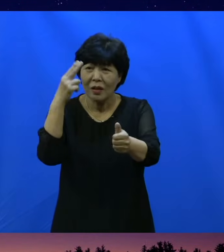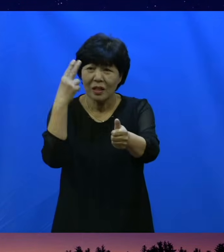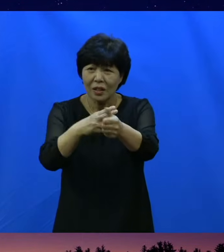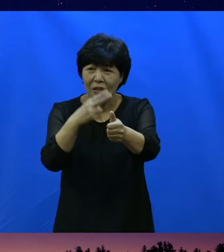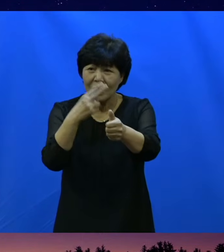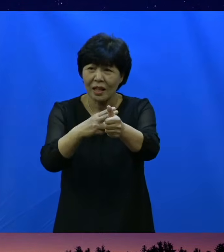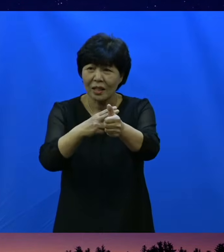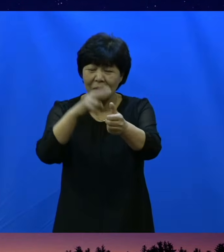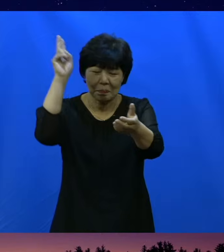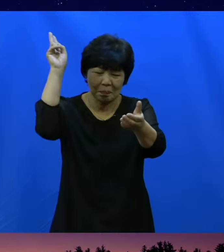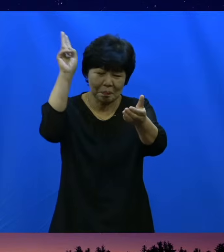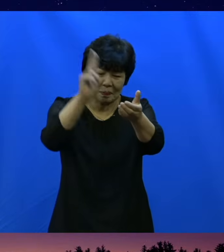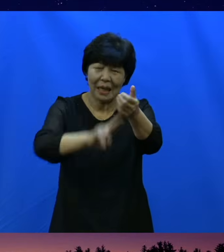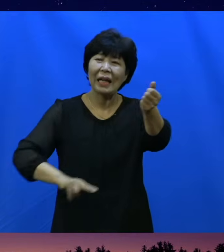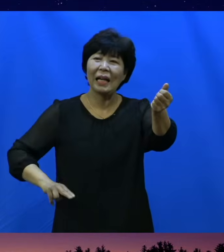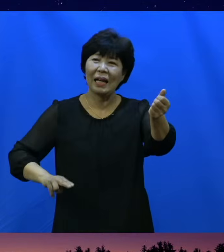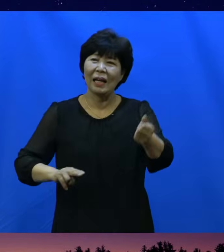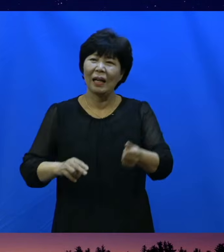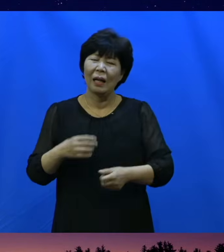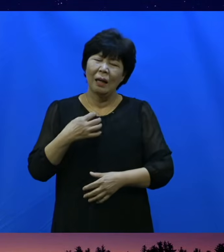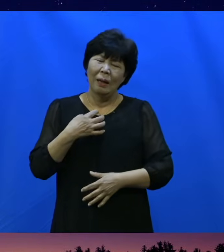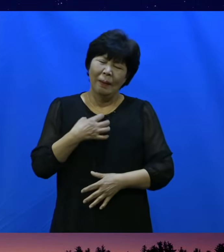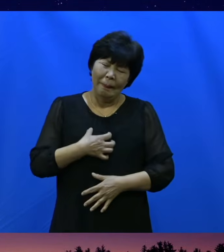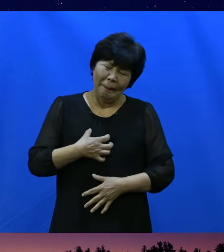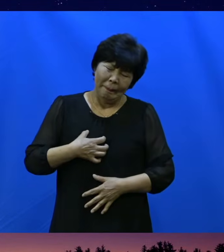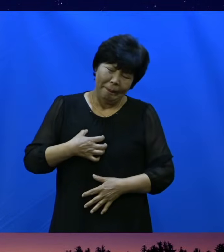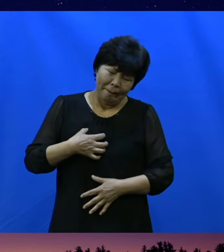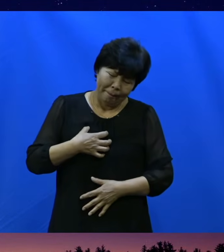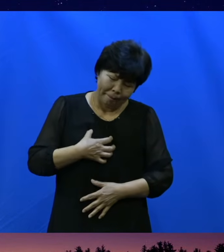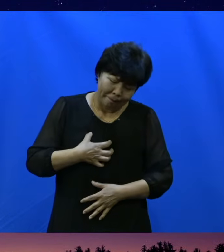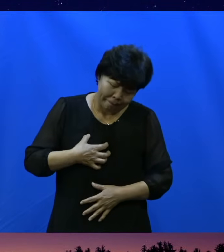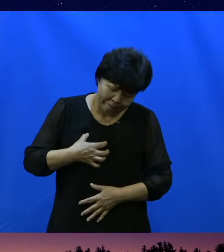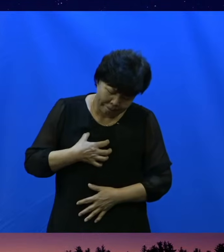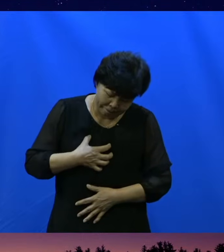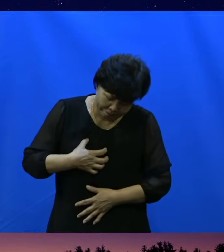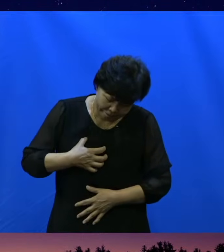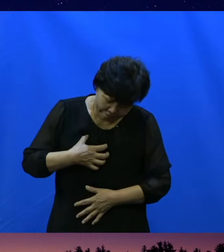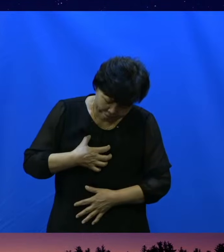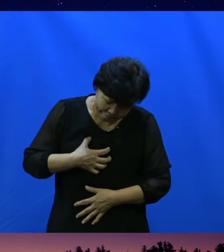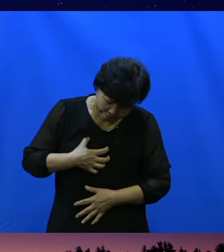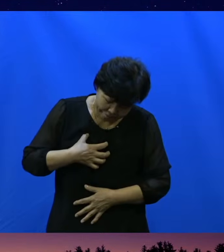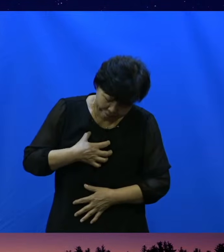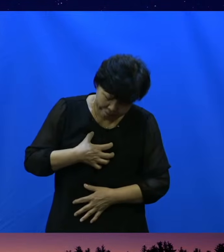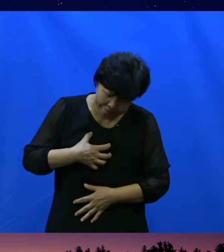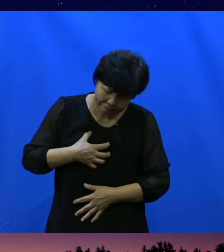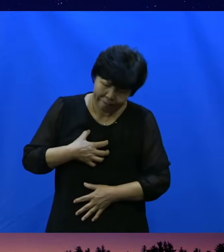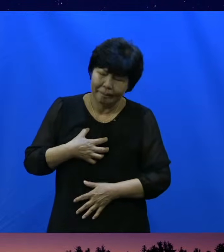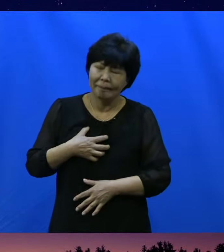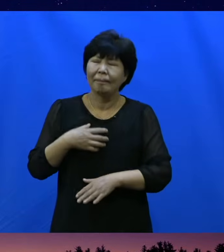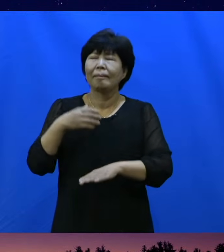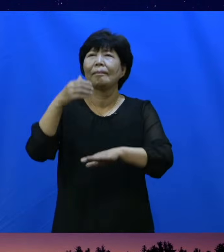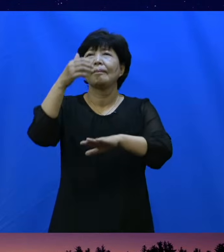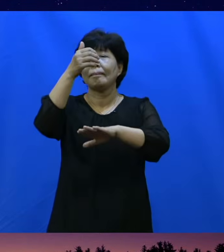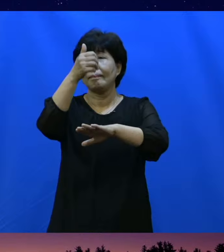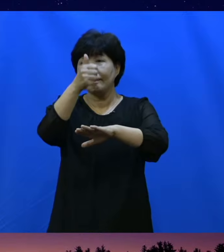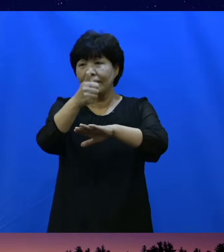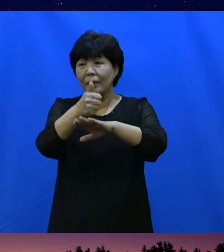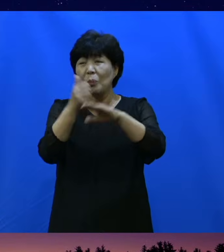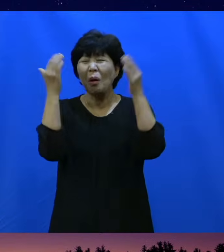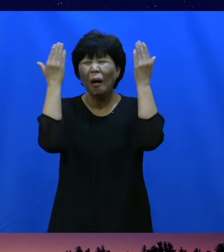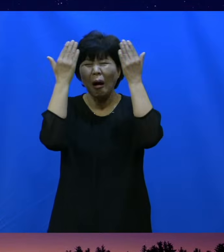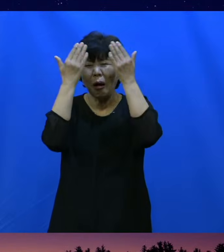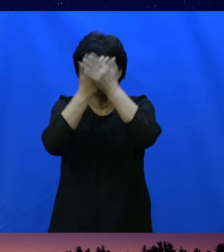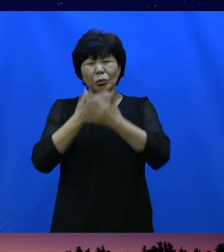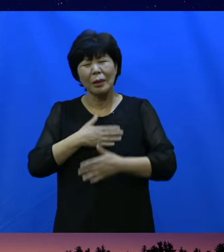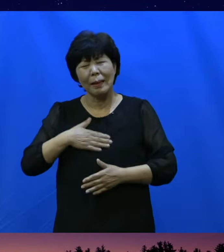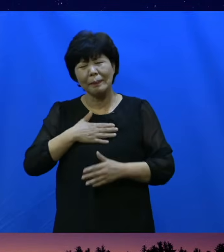그죠? 괴로워서 견딜 수 없는 자책감에 시달리는 거예요. 어두운 감정이 그를 지배하는 거예요.